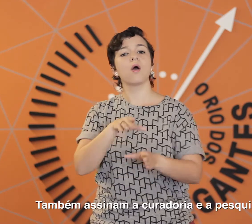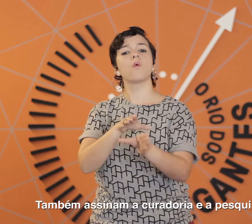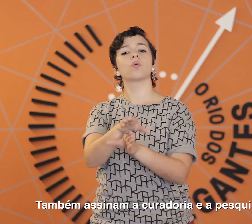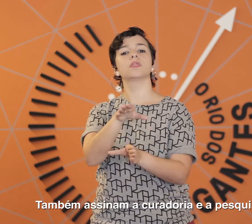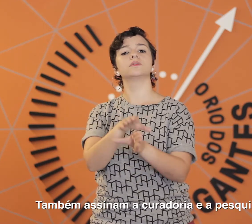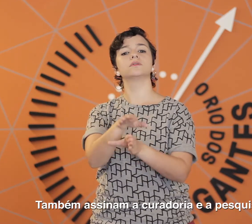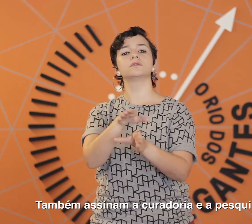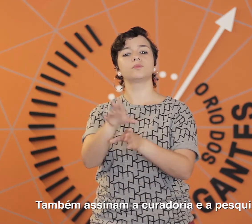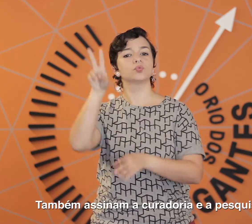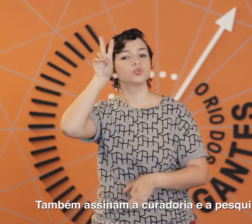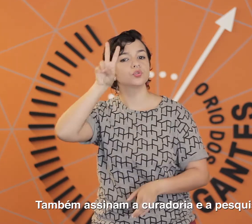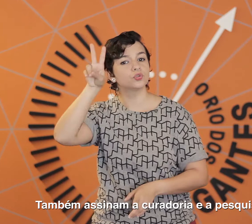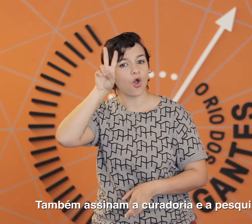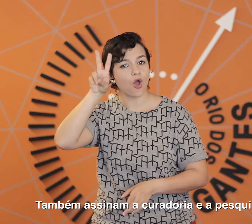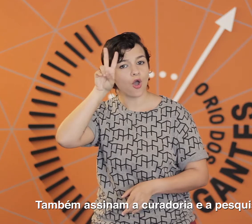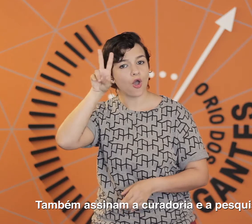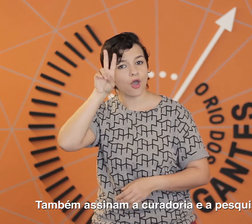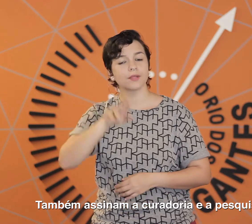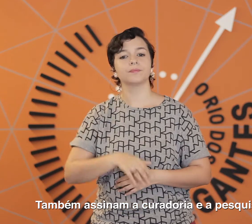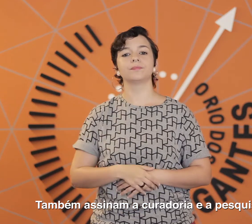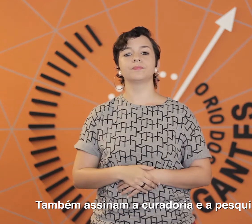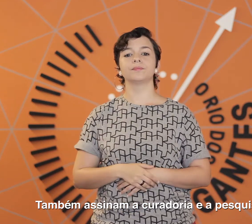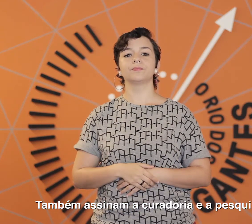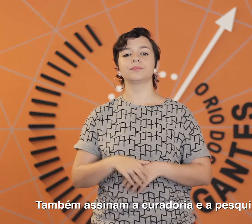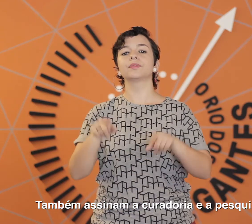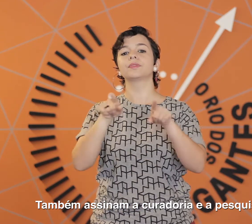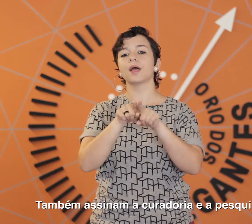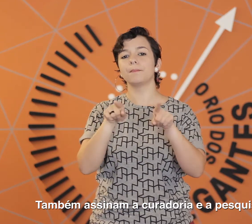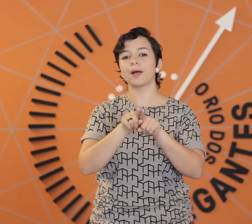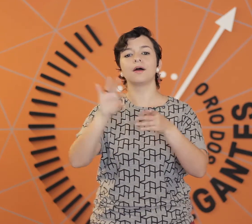Também assinam a curadoria e a pesquisa,